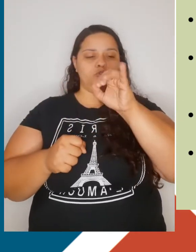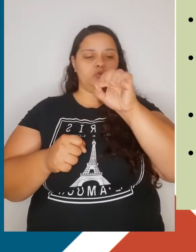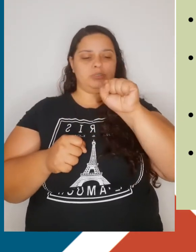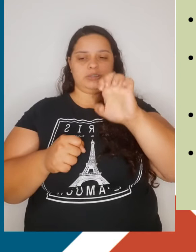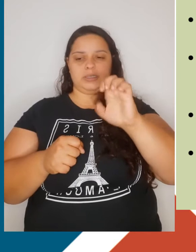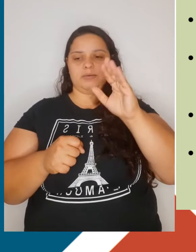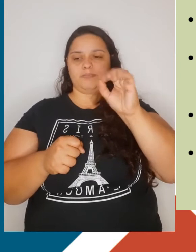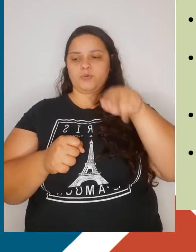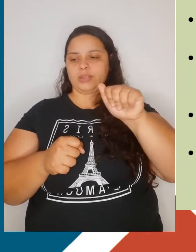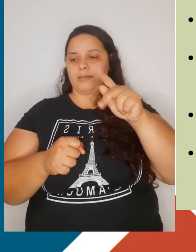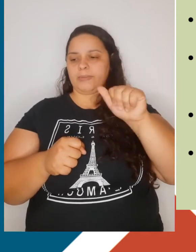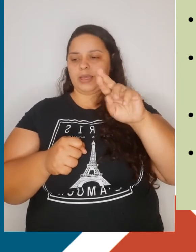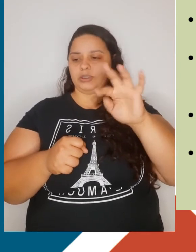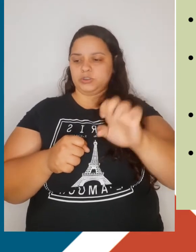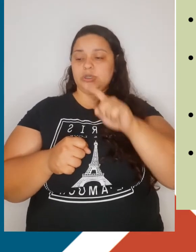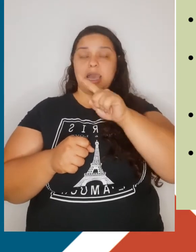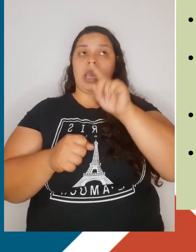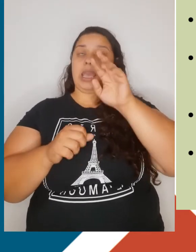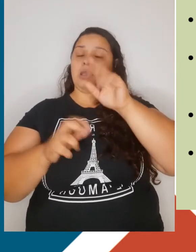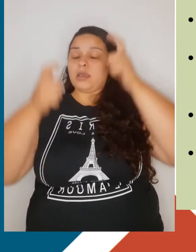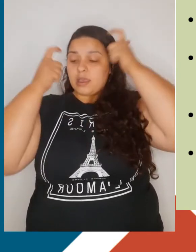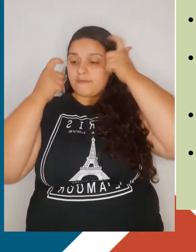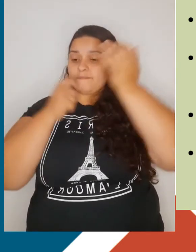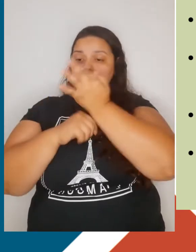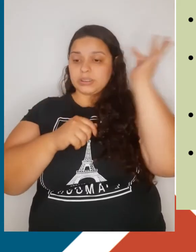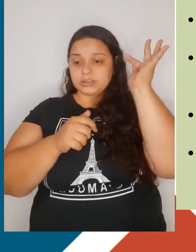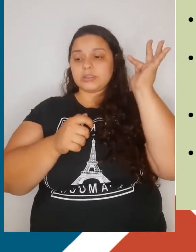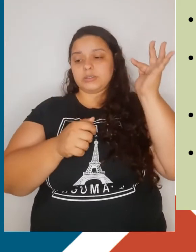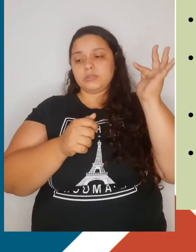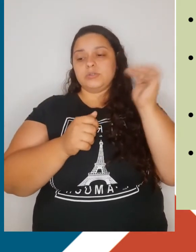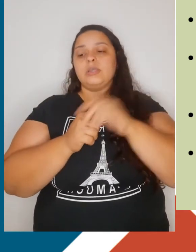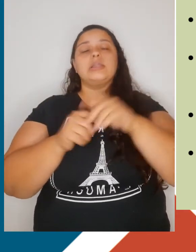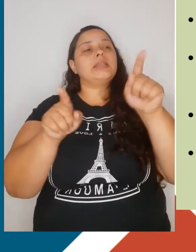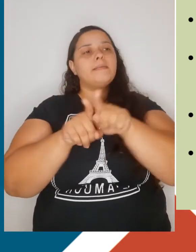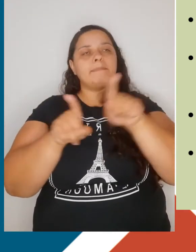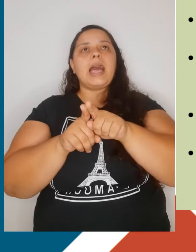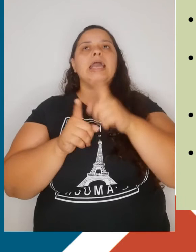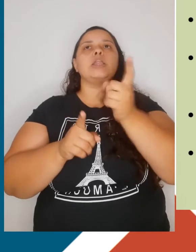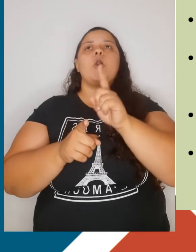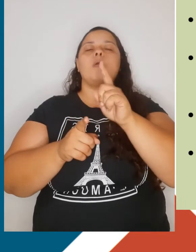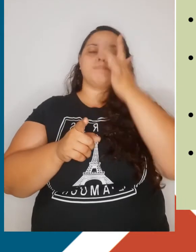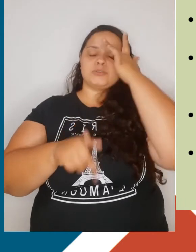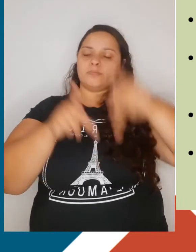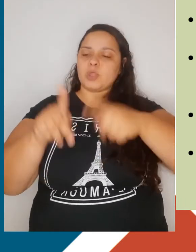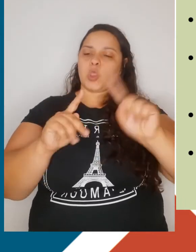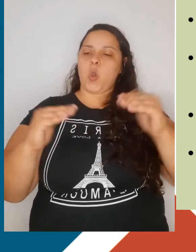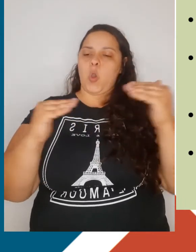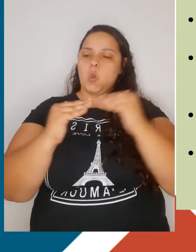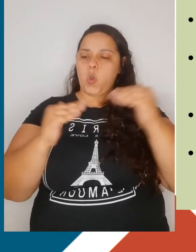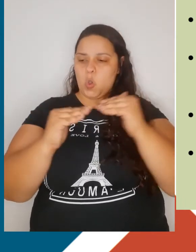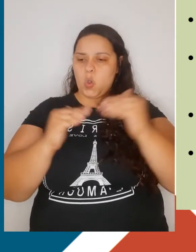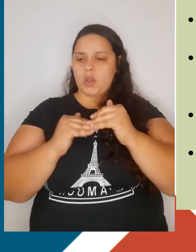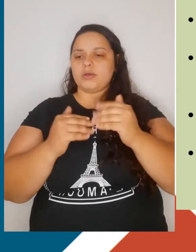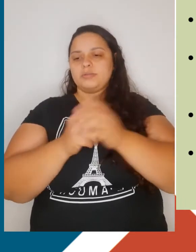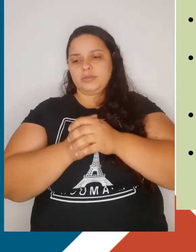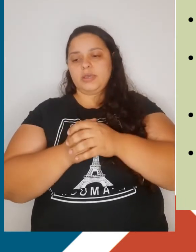Bonaparte. Crioulos e chapetones negam a legitimidade desse rei francês e criam as chamadas juntas governativas, que